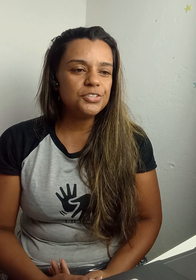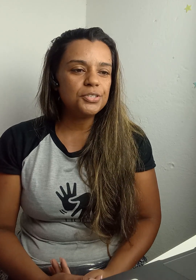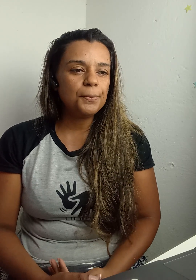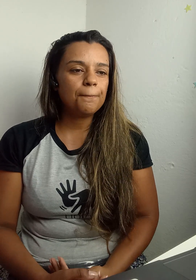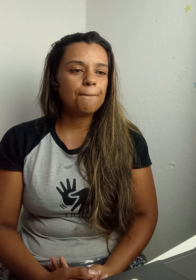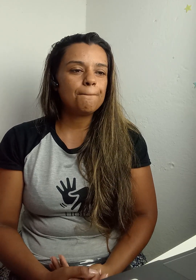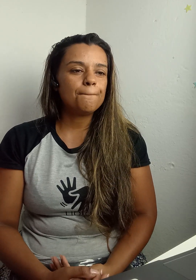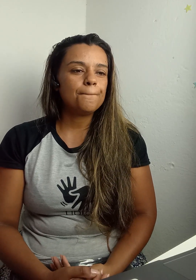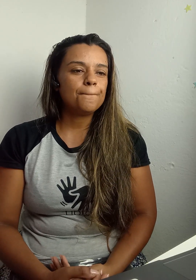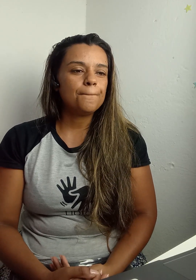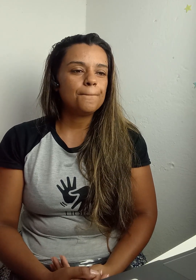Edneide.